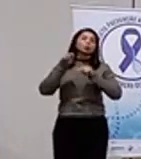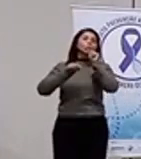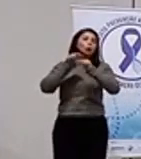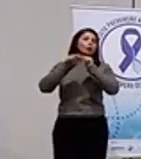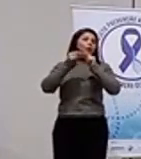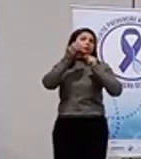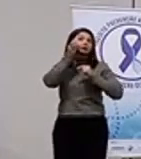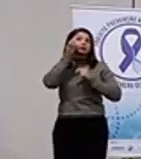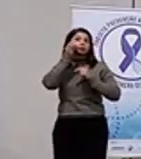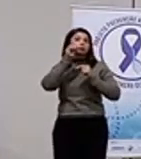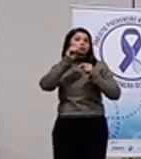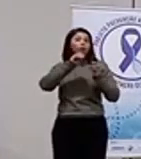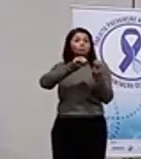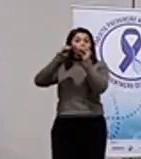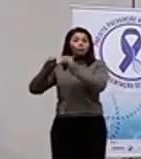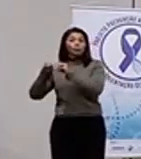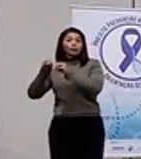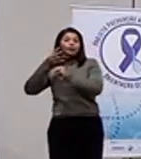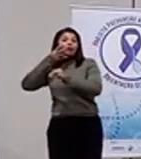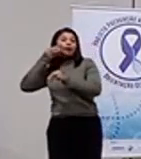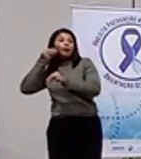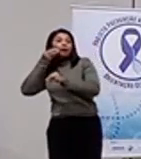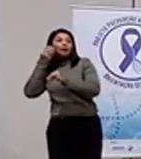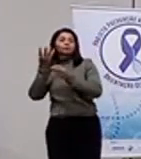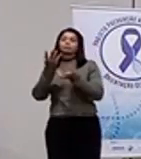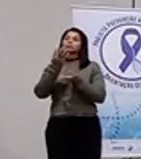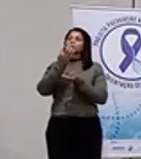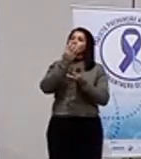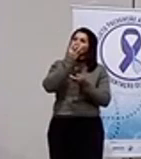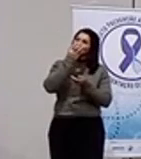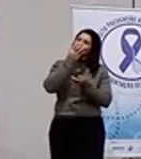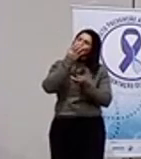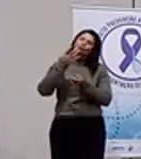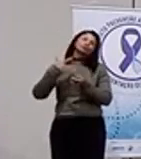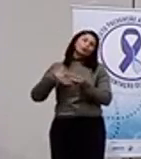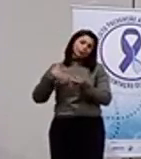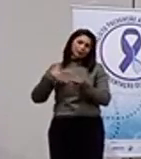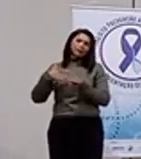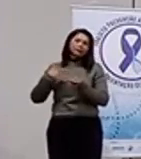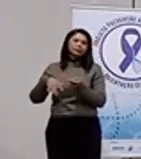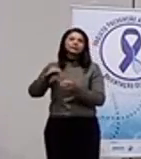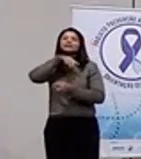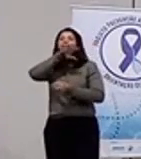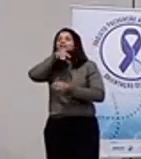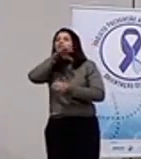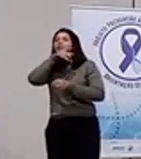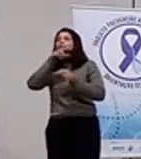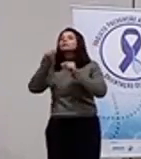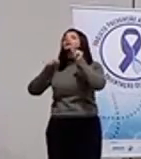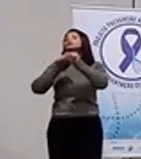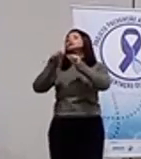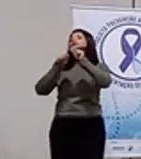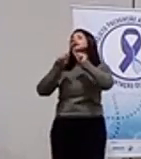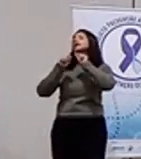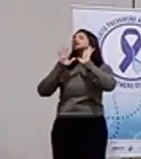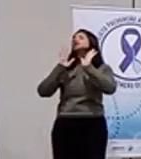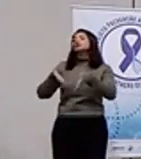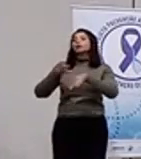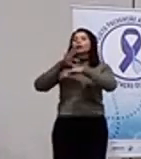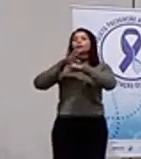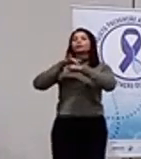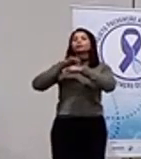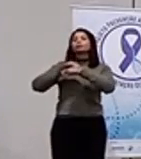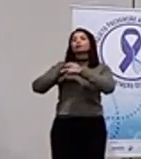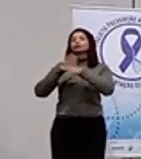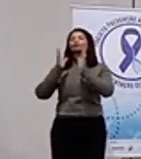Para o gato ou para o cachorro, coitado deles, né? Não, em geral são animais que já têm as doenças genéticas e que você tenta testar